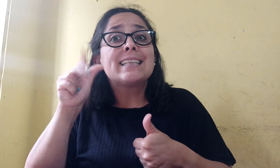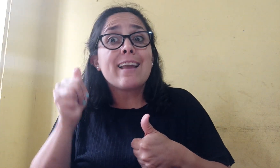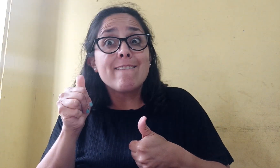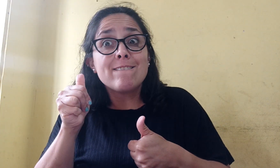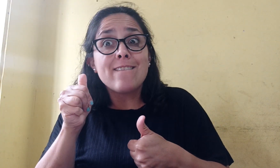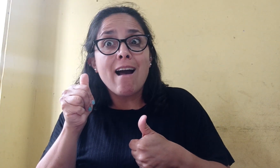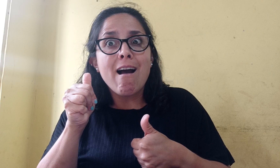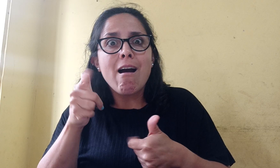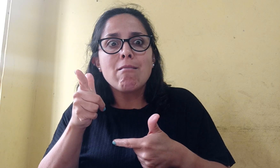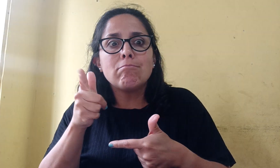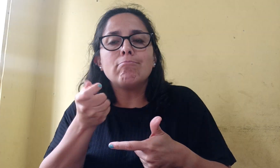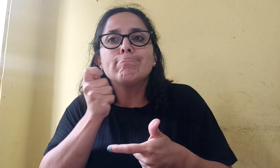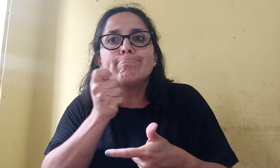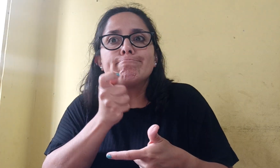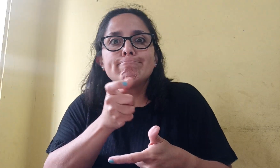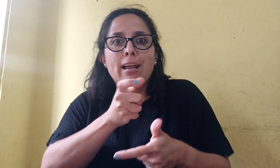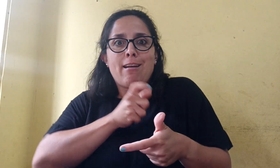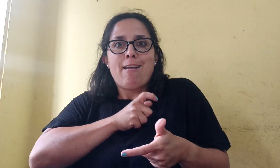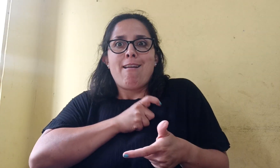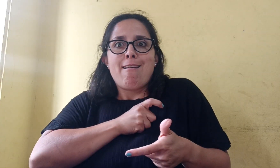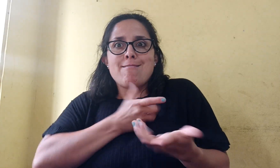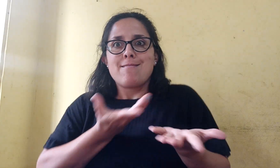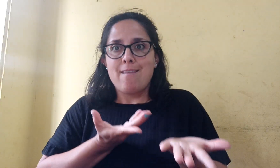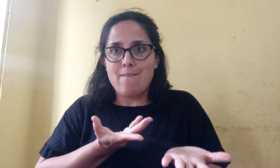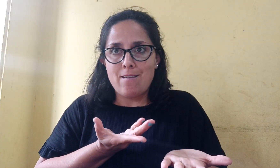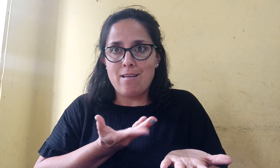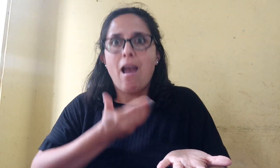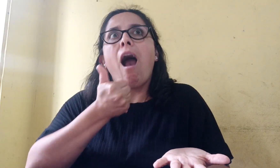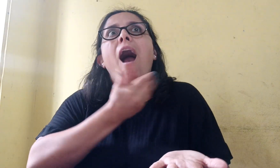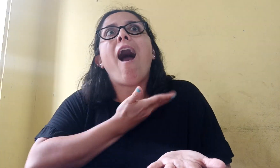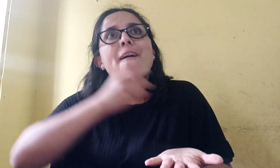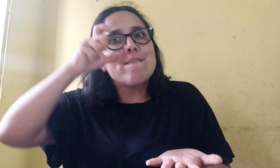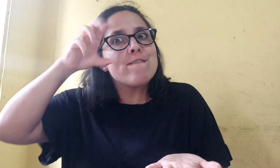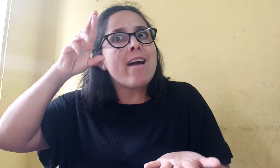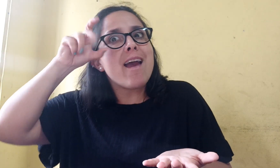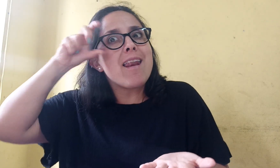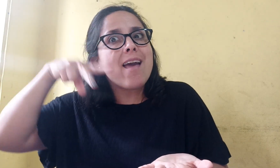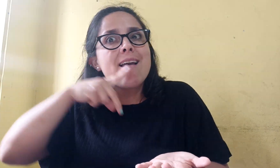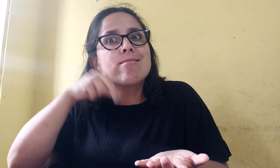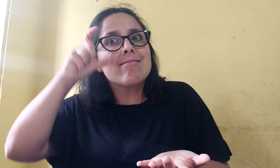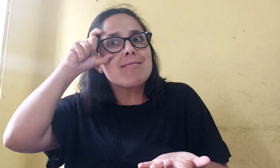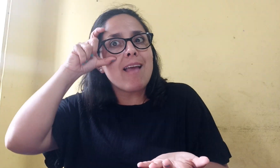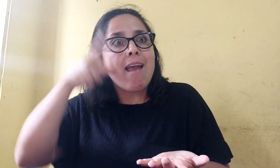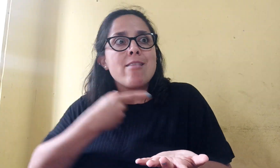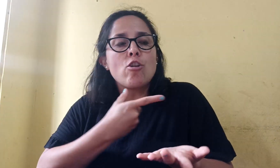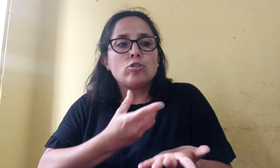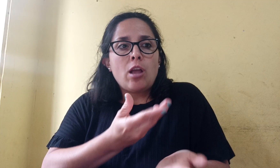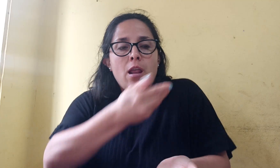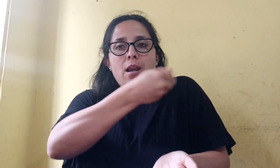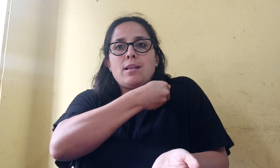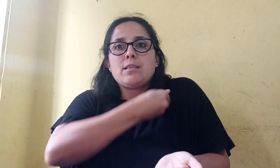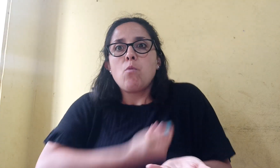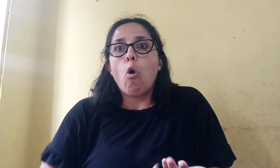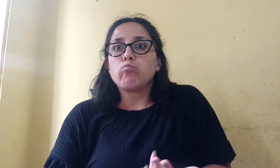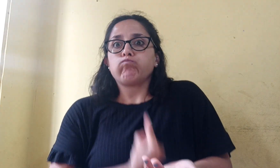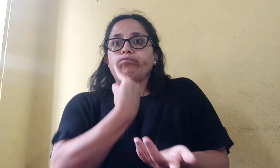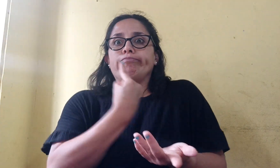receptor sensitivo y su vía aferente, que llevan esta información sensitiva hacia el sistema nervioso central. La